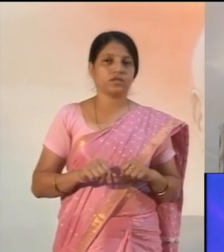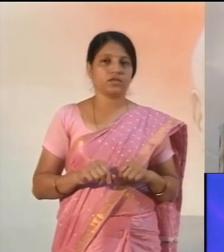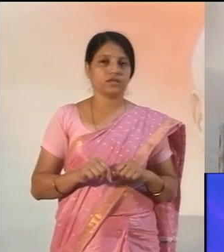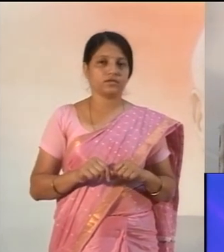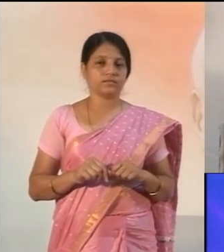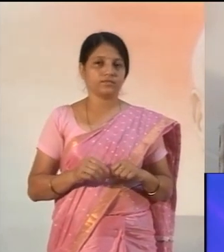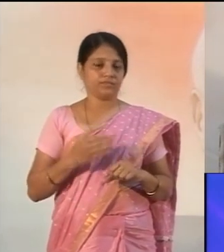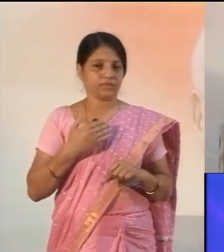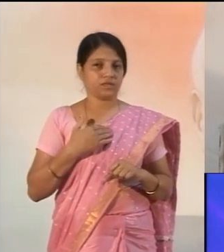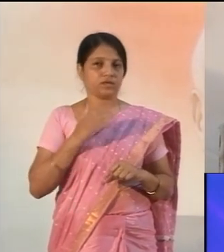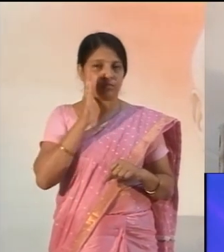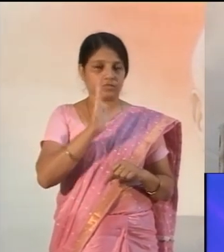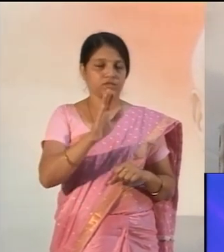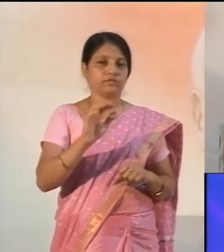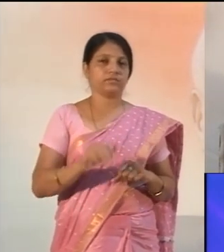हम जीवन में